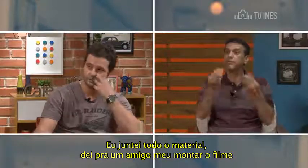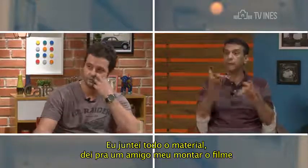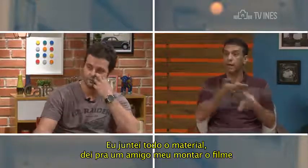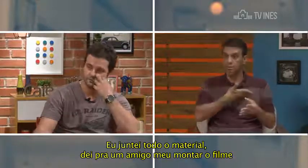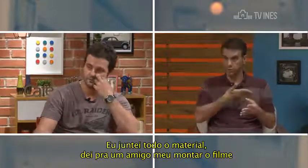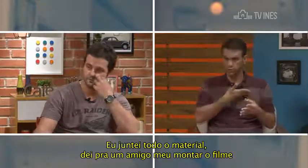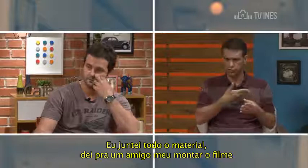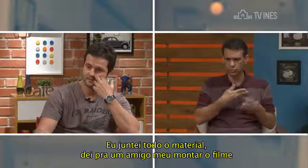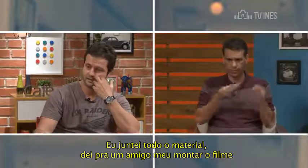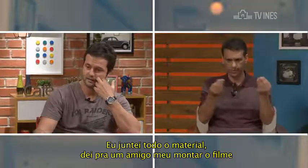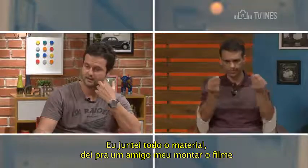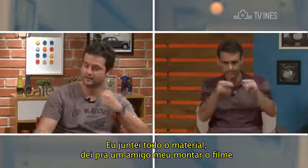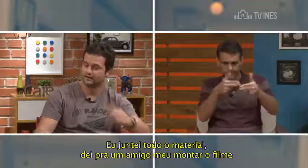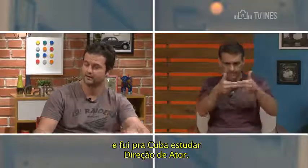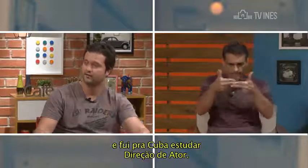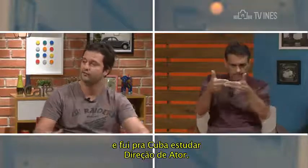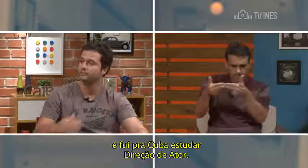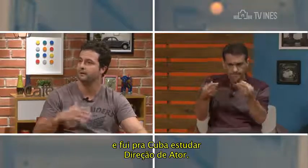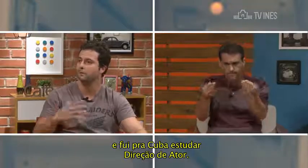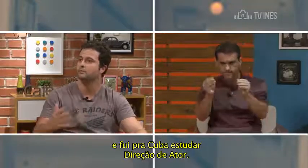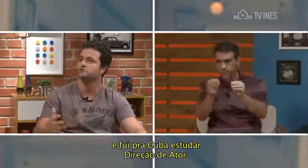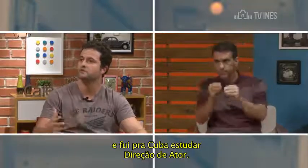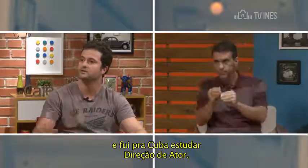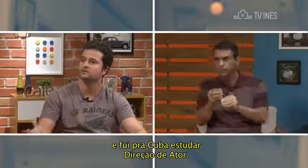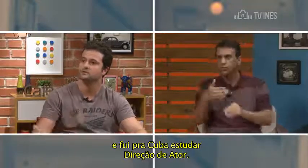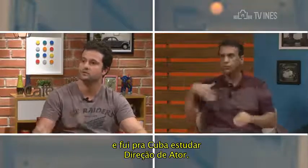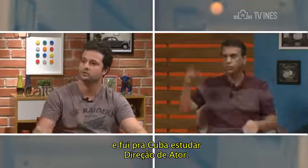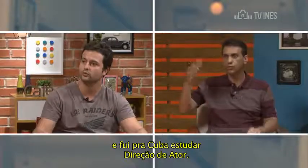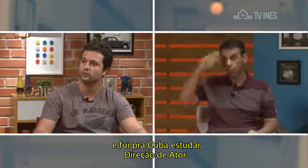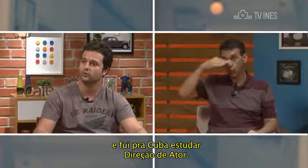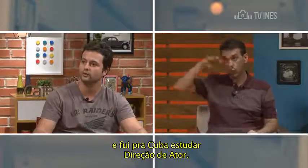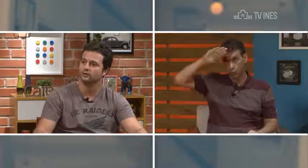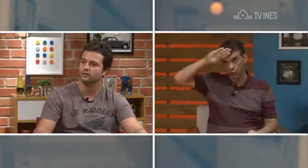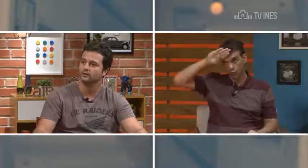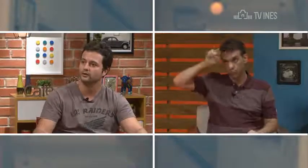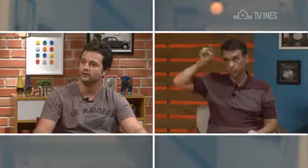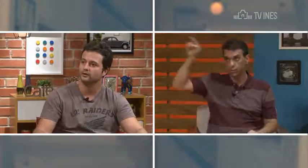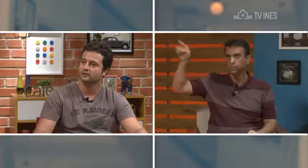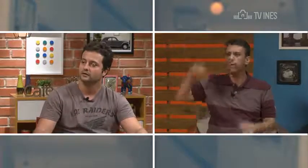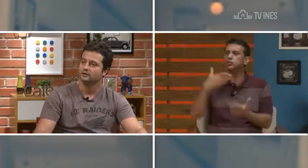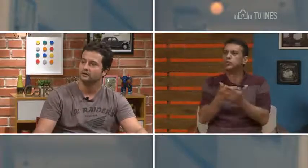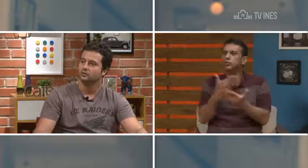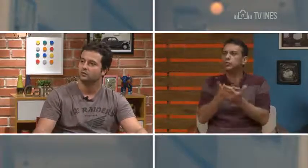meu montar o filme e fui para Cuba estudar direção de ator em Cuba.